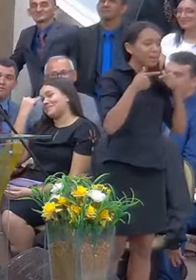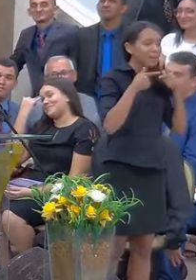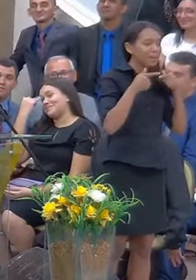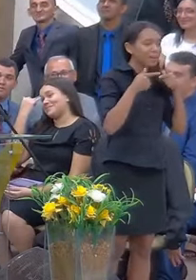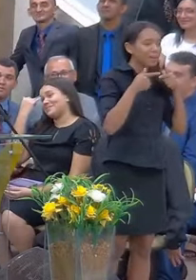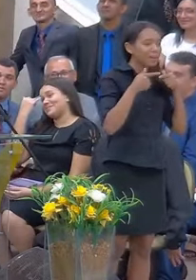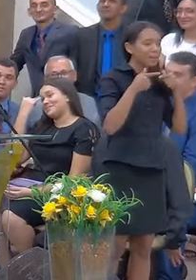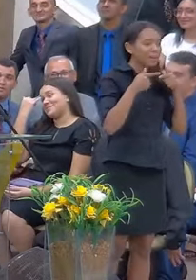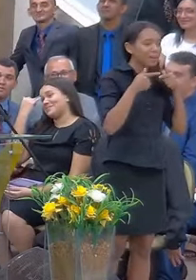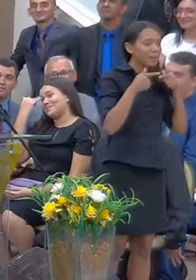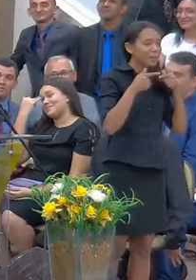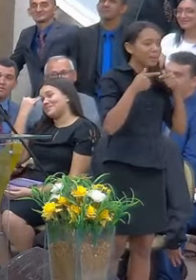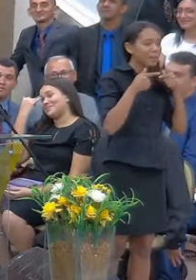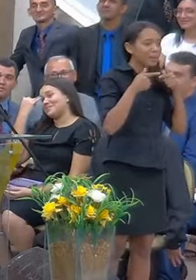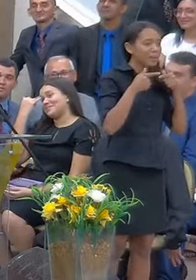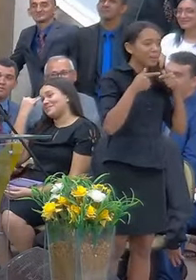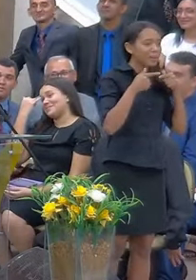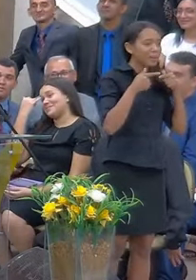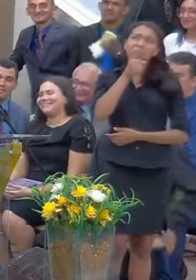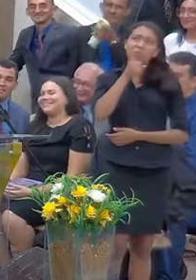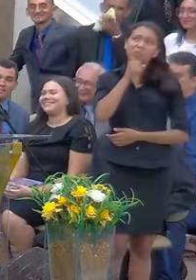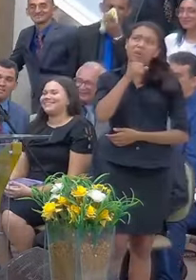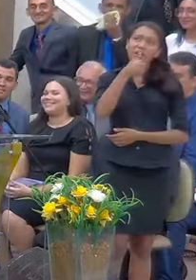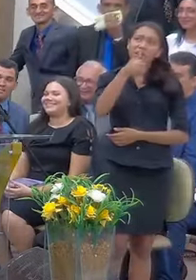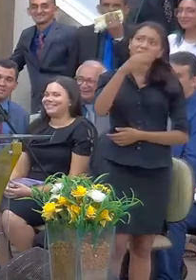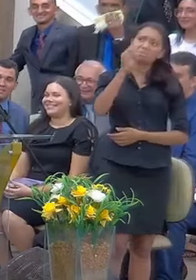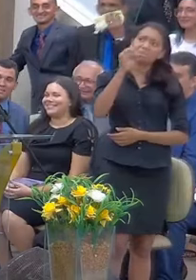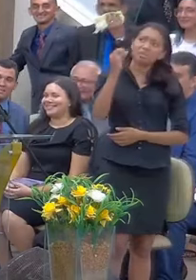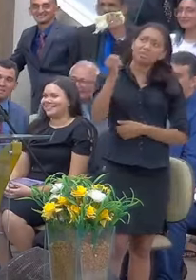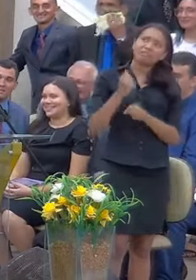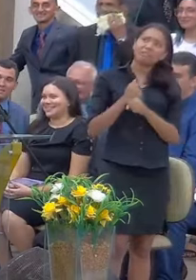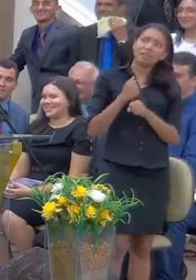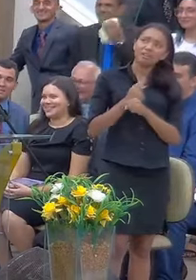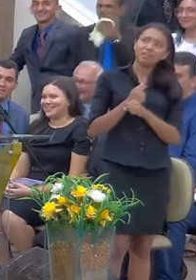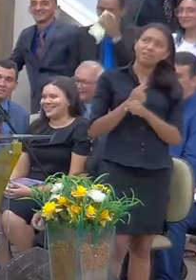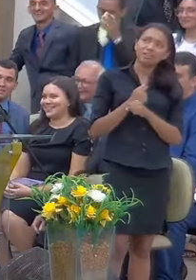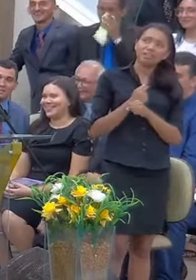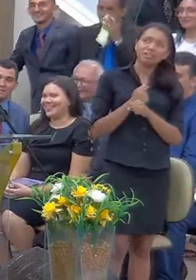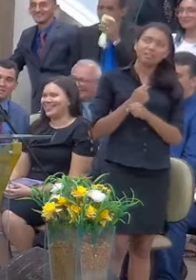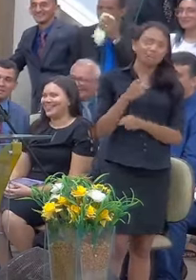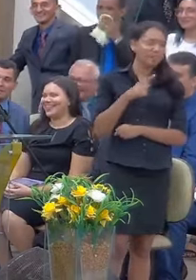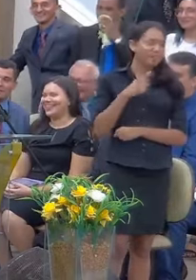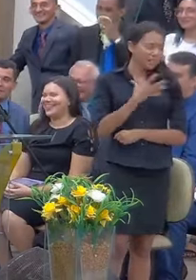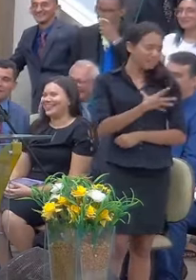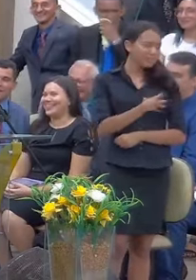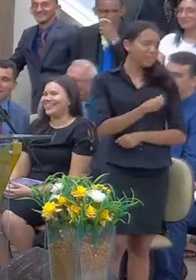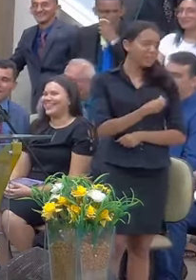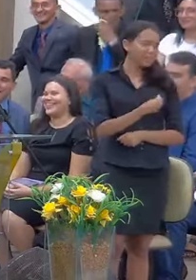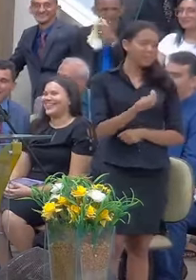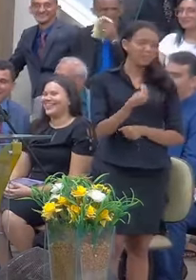quer dizer que um velho de 100 anos ainda vai fazer menino? Aí ele sorria de novo.